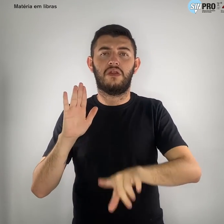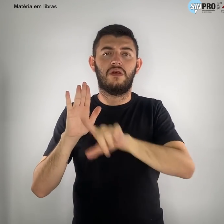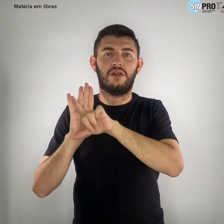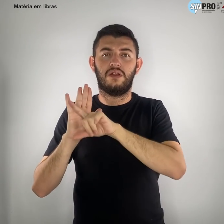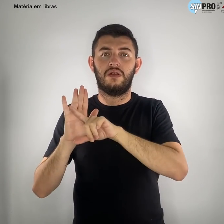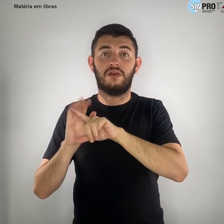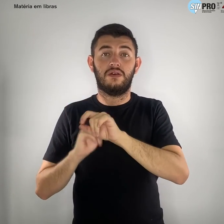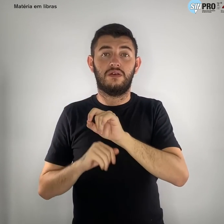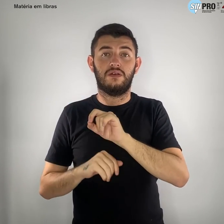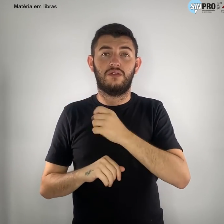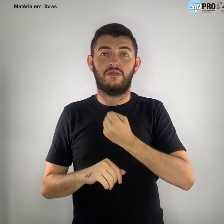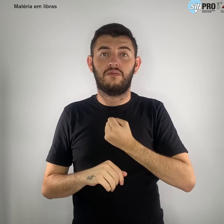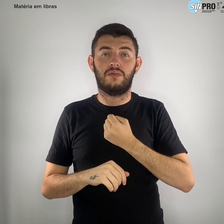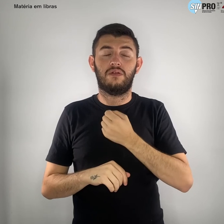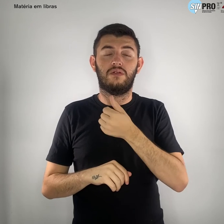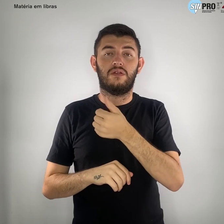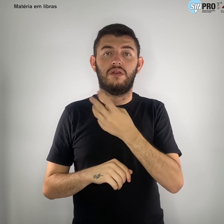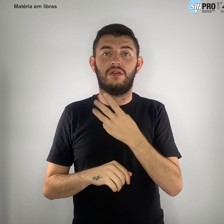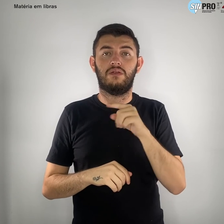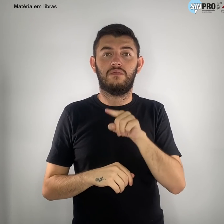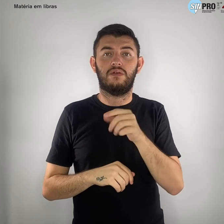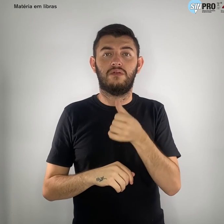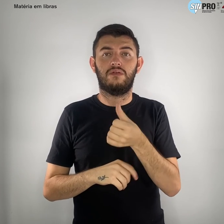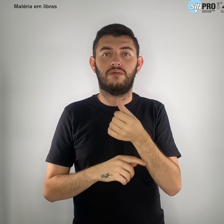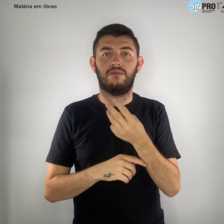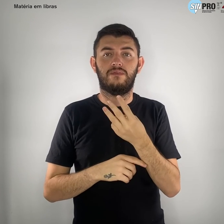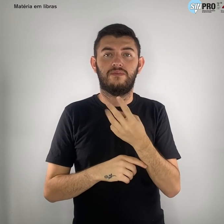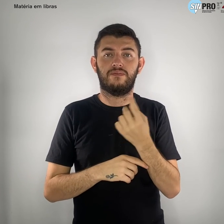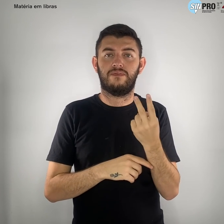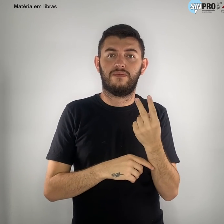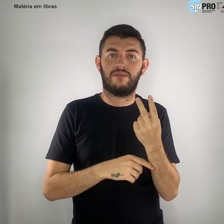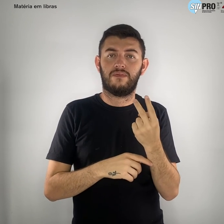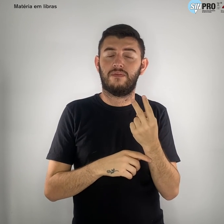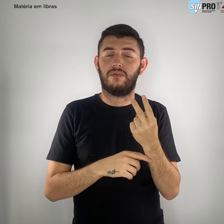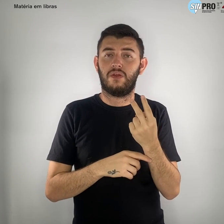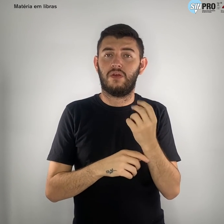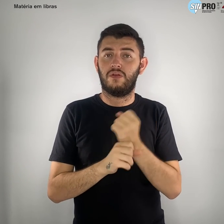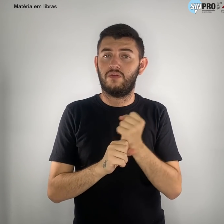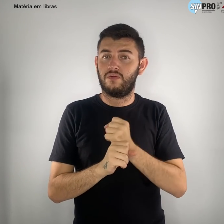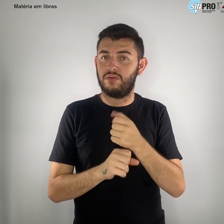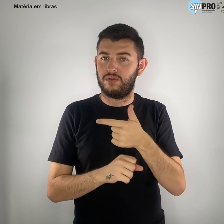13.632 de 2018.